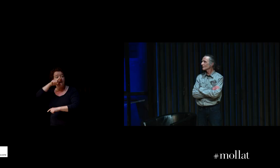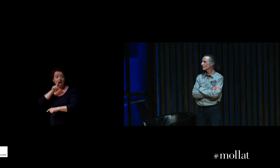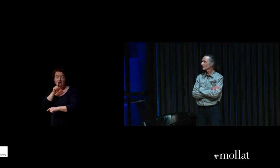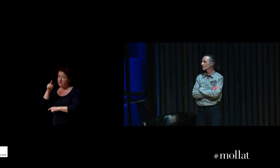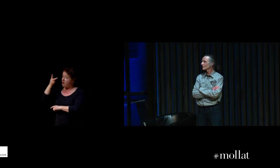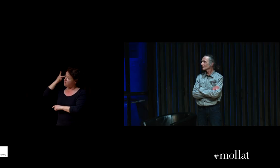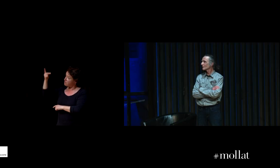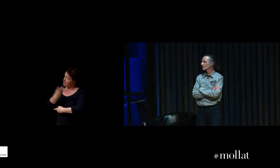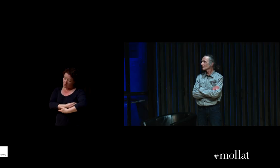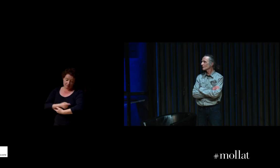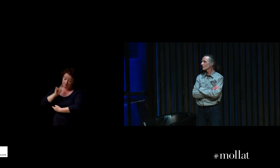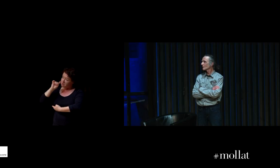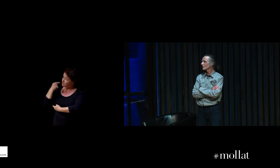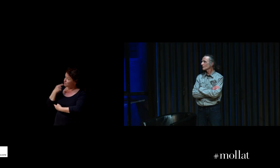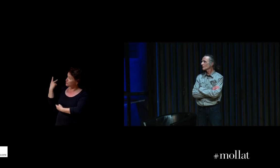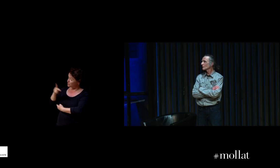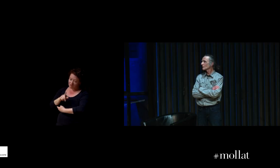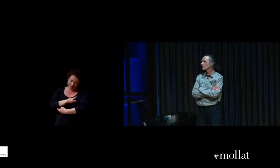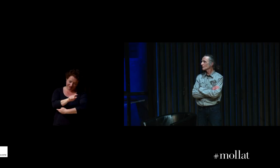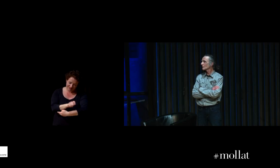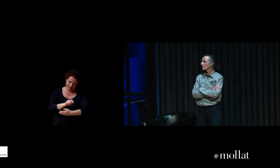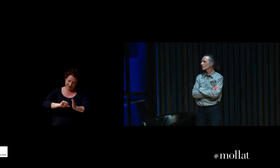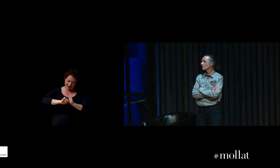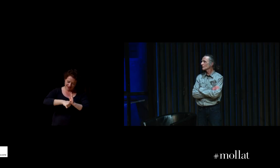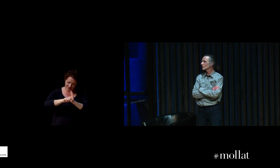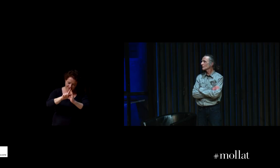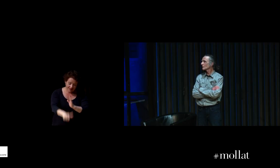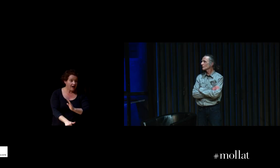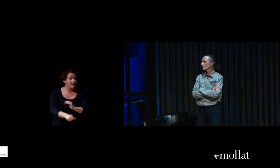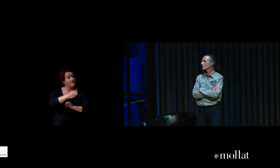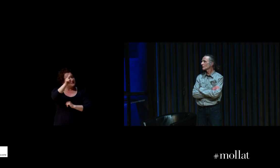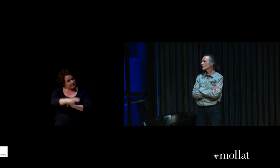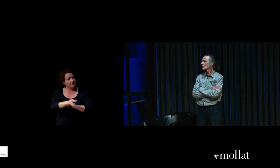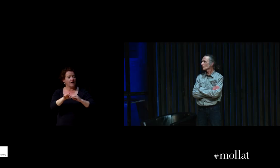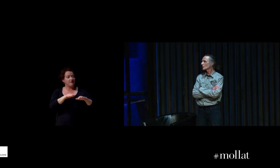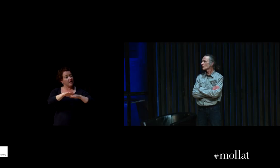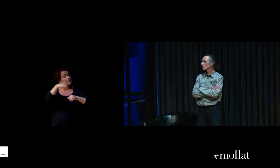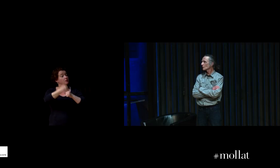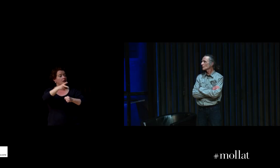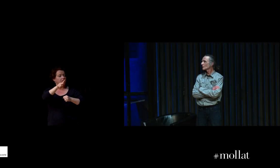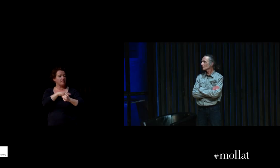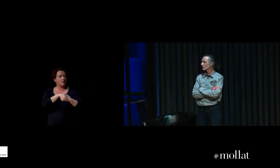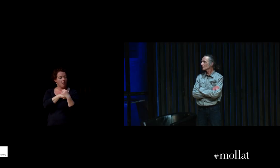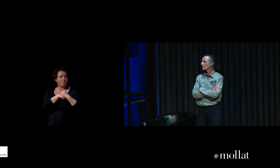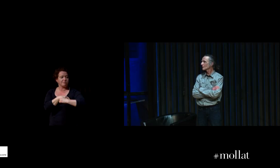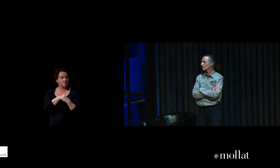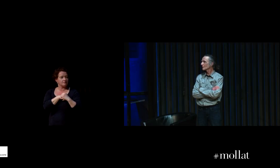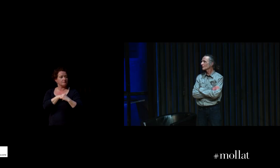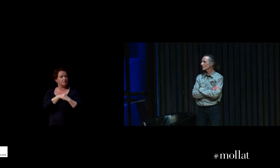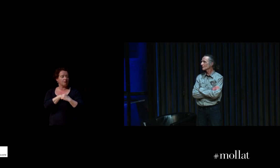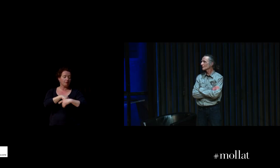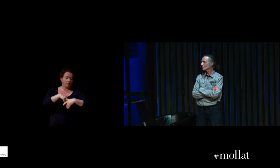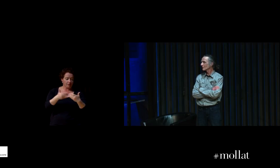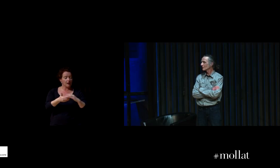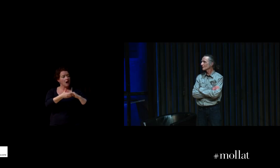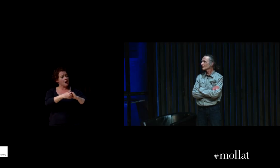sourd. Pour moi, c'était essentiel. Et je dois vous dire que j'ai fait des choses un petit peu interdites, c'est-à-dire que j'avais une